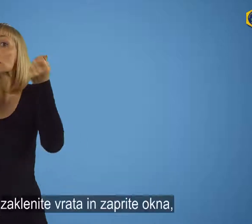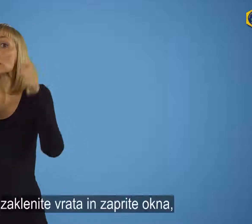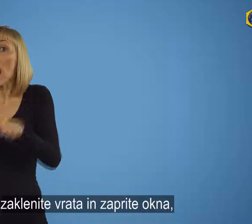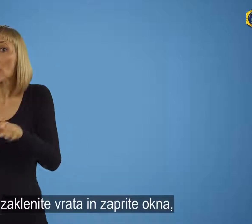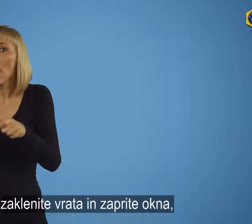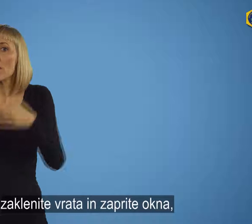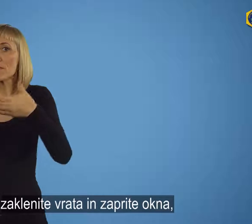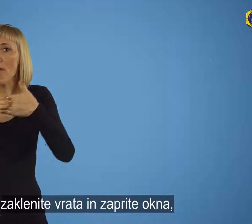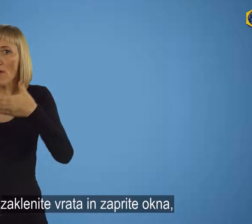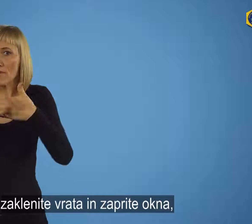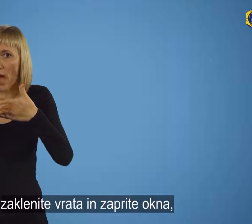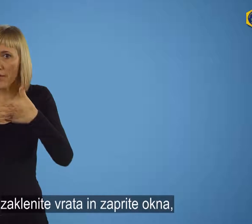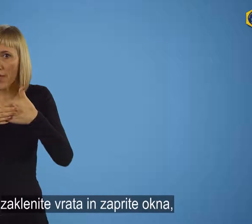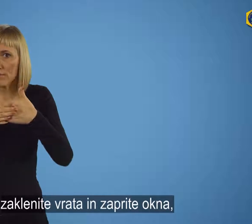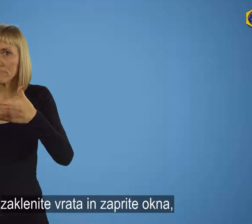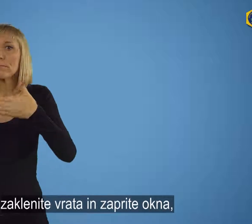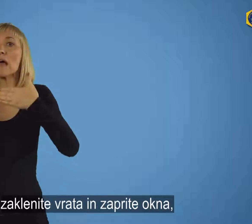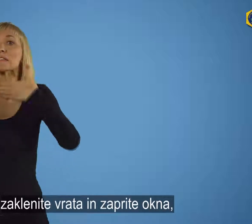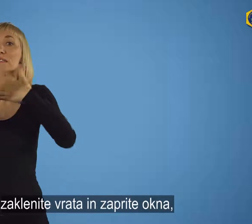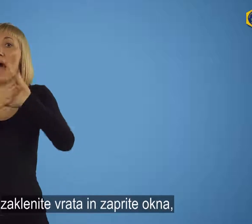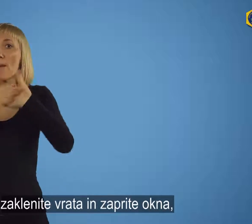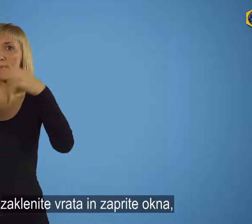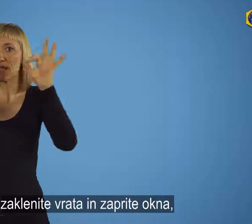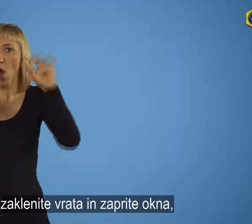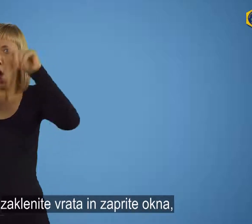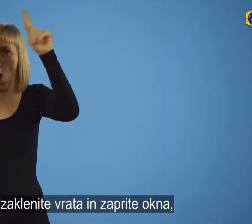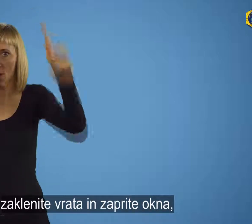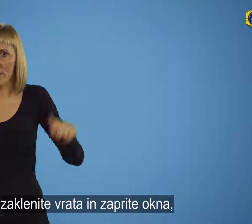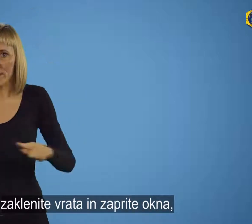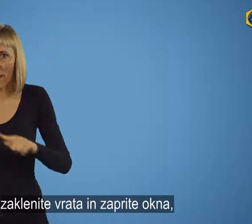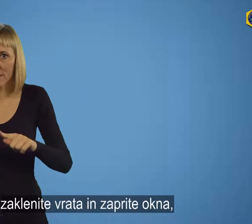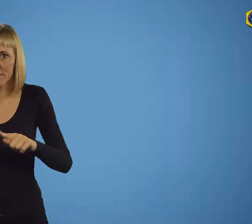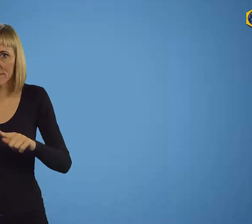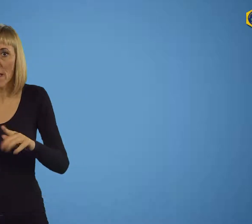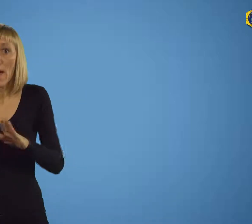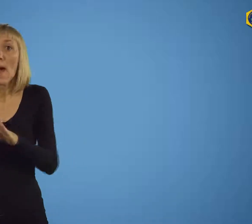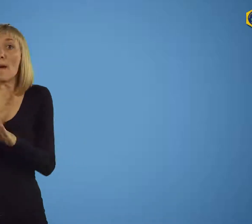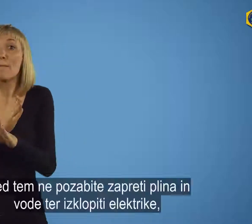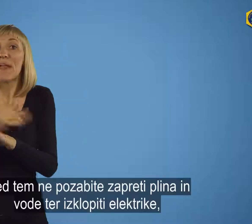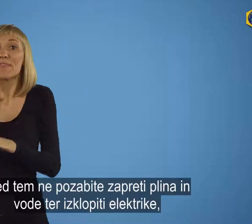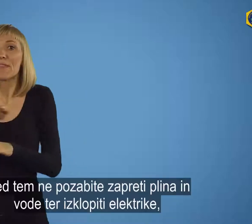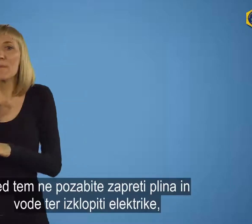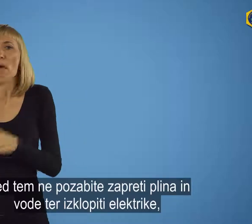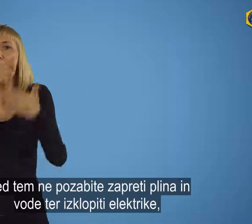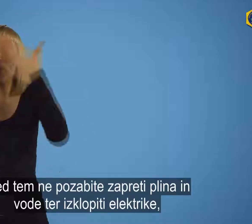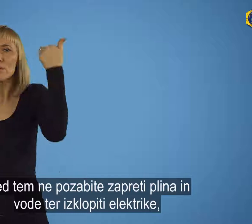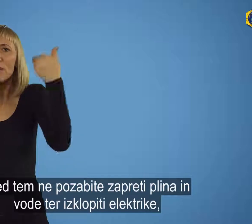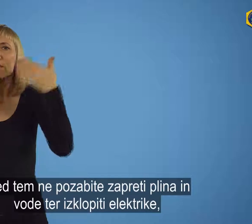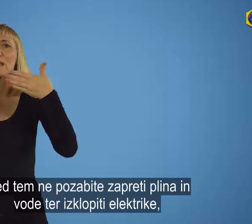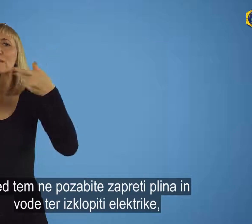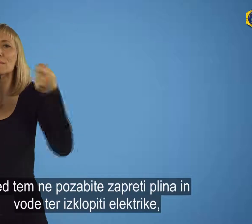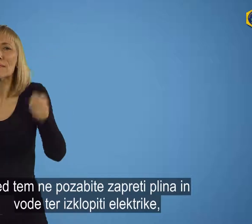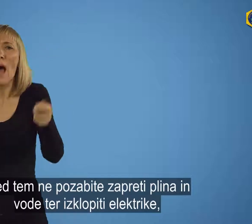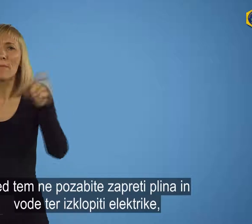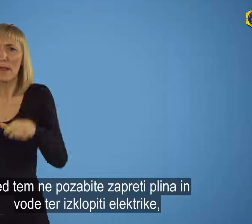Zaklenite vrata in zaprite okna. Predtem ne pozabite zapreti plina in vode ter izklopiti